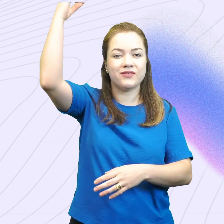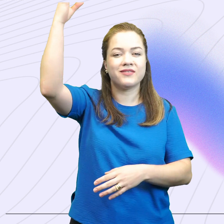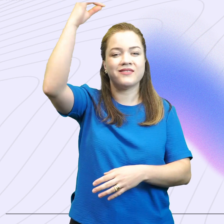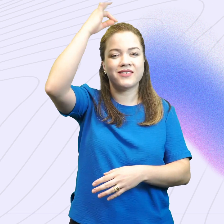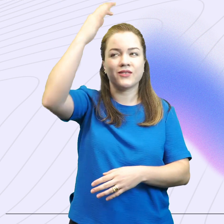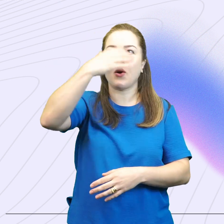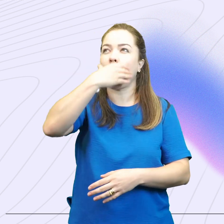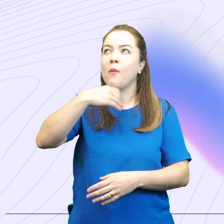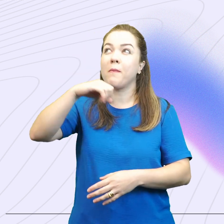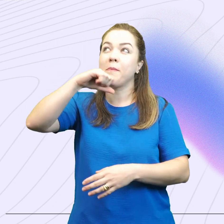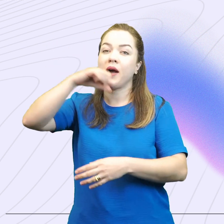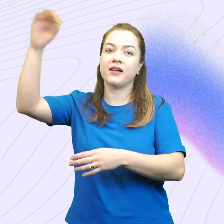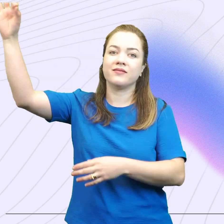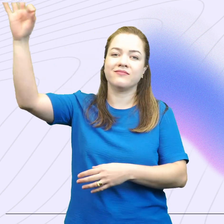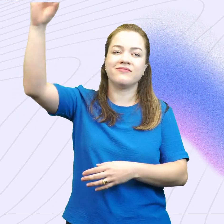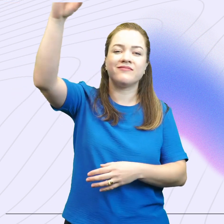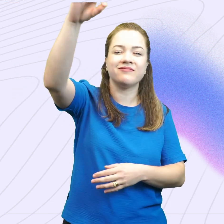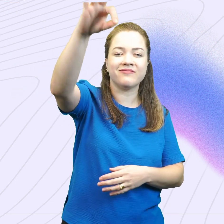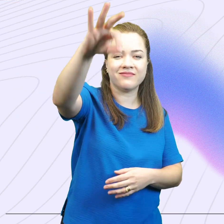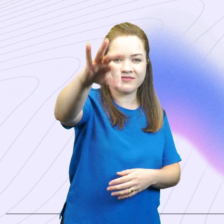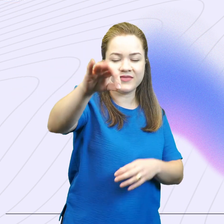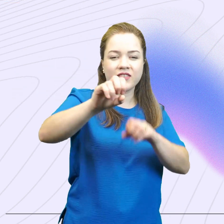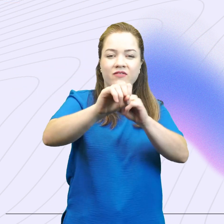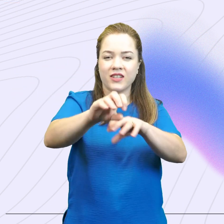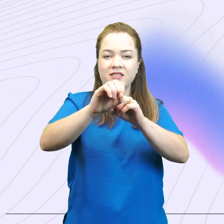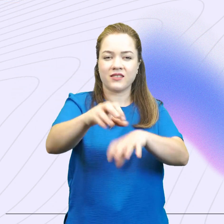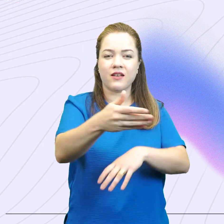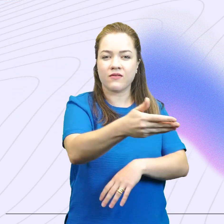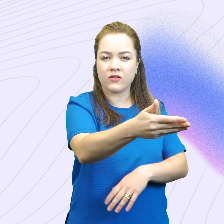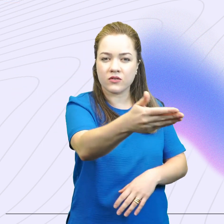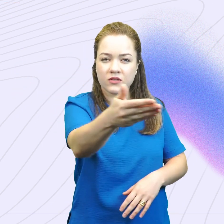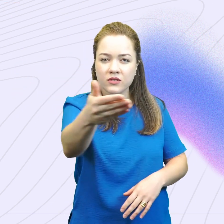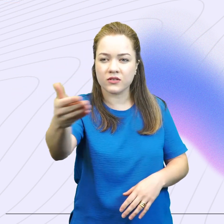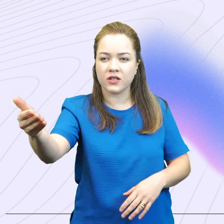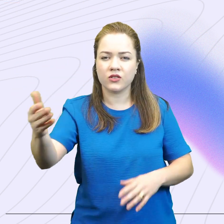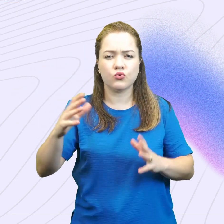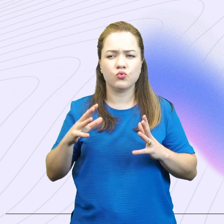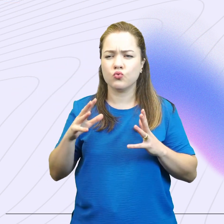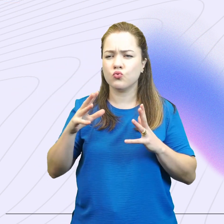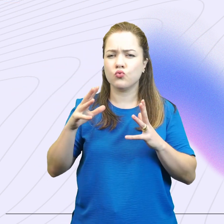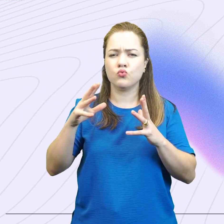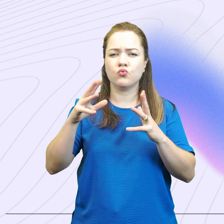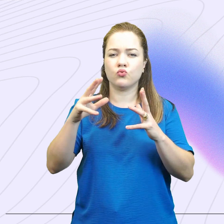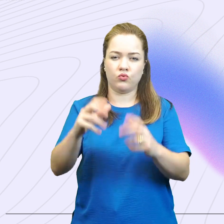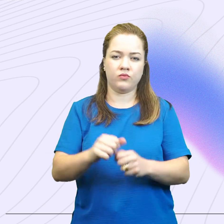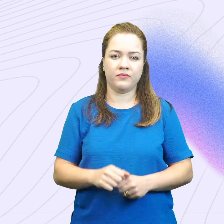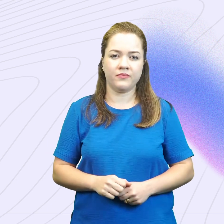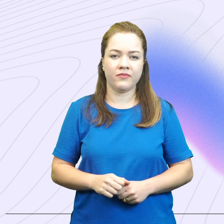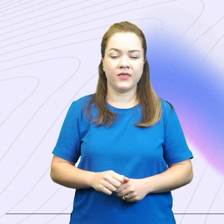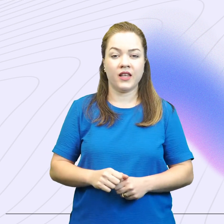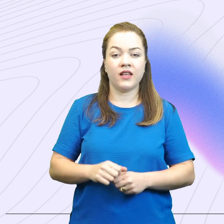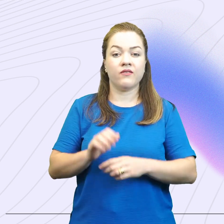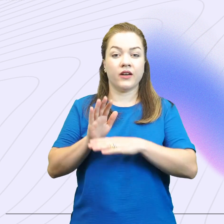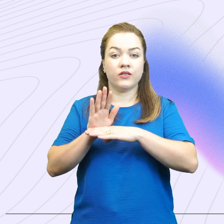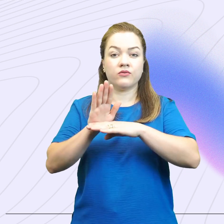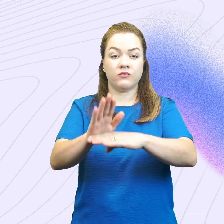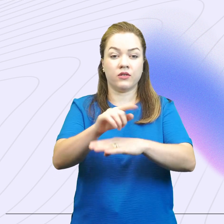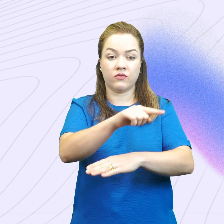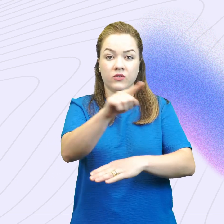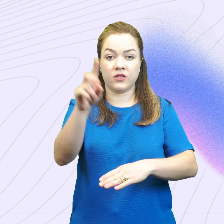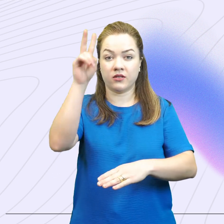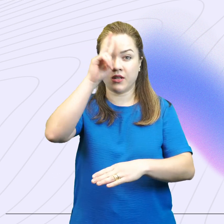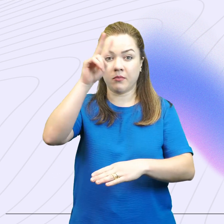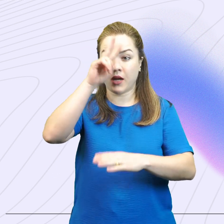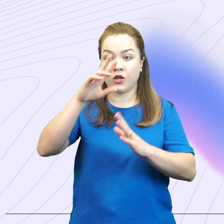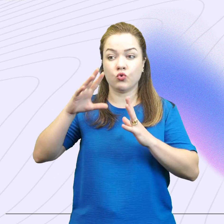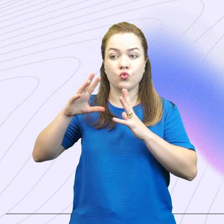Pai enviará em meu nome, ensinará a vocês todas as coisas e fará vocês lembrarem de tudo